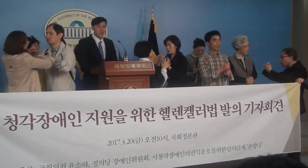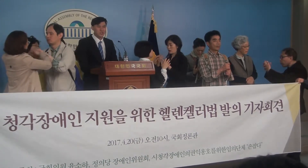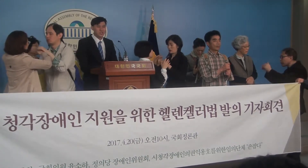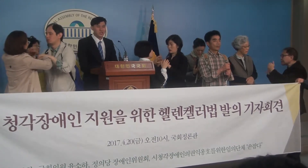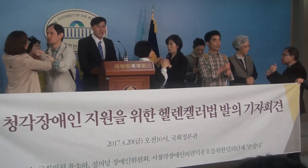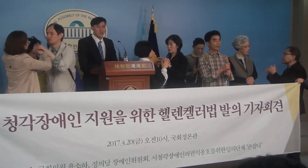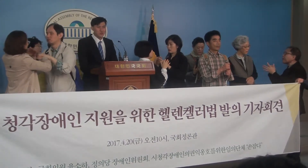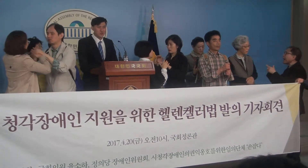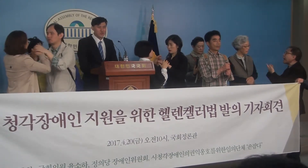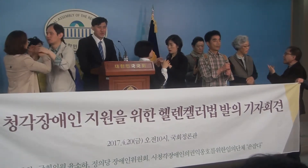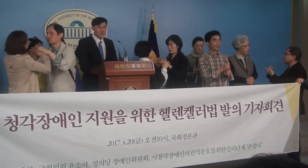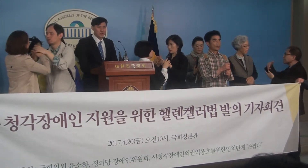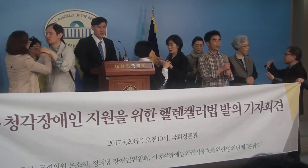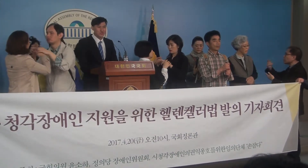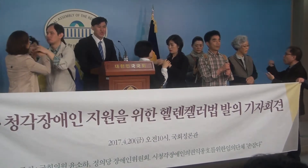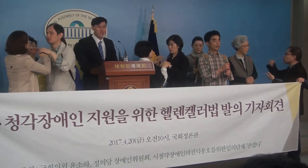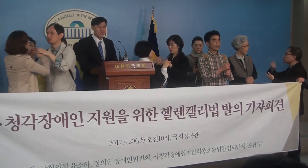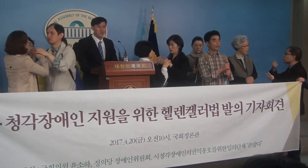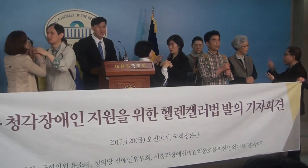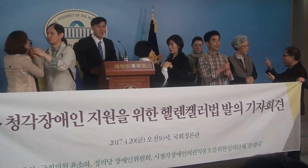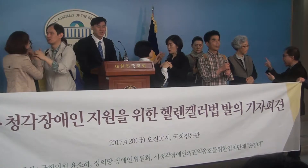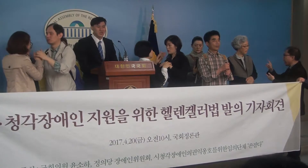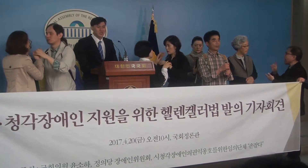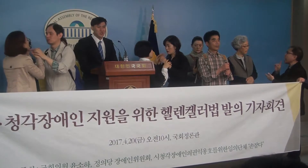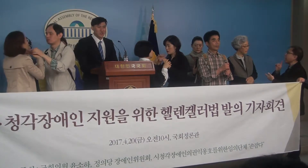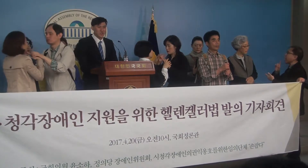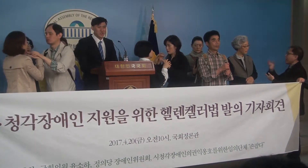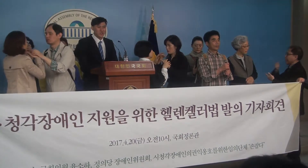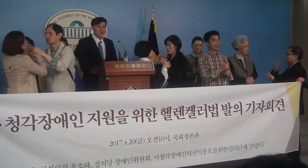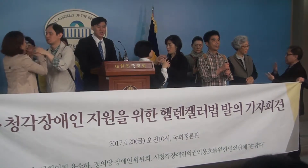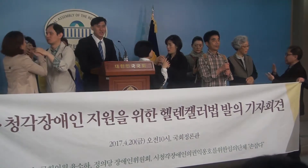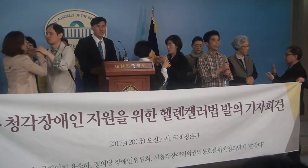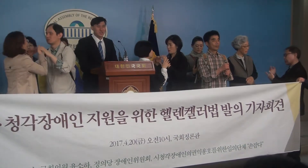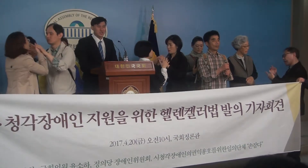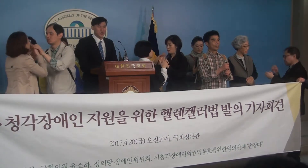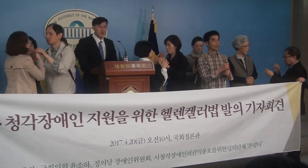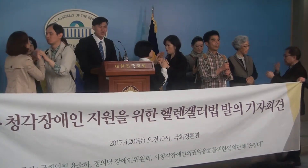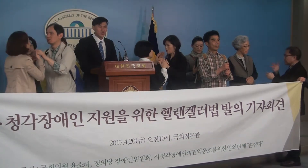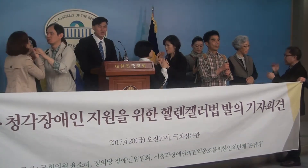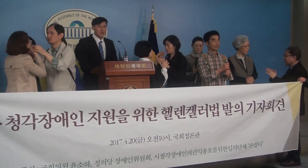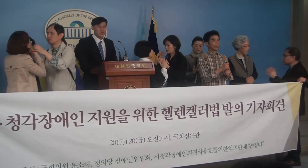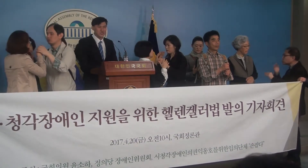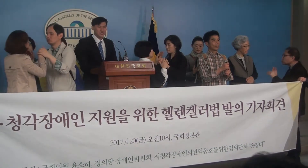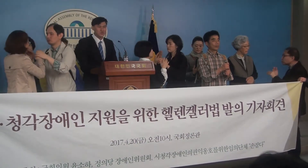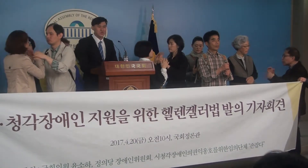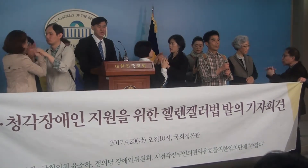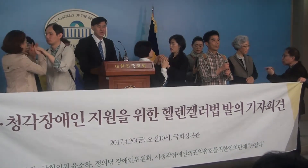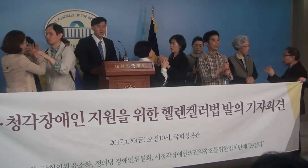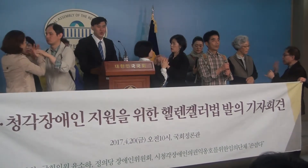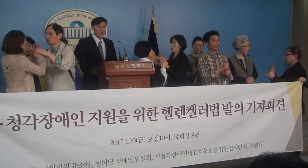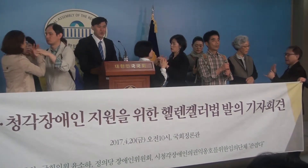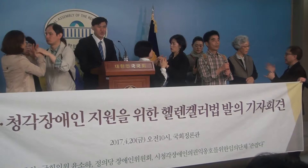의미를 파악하는 촉수어를 사용할 줄 아는 사람만이 대화 상대가 되지만 가족 중에도 그런